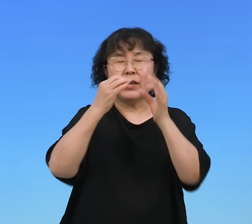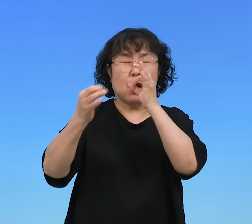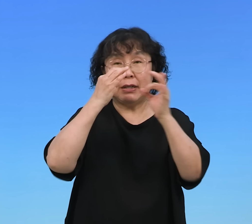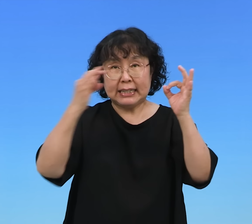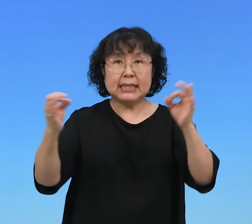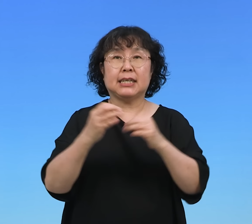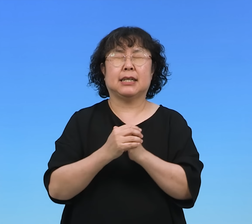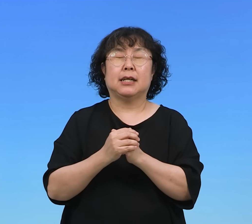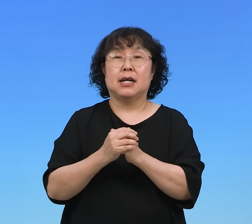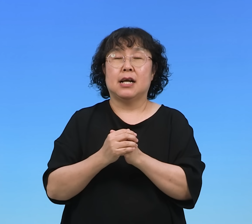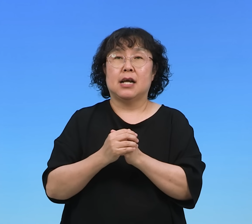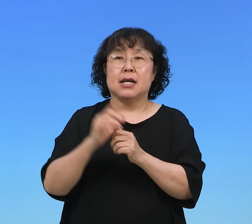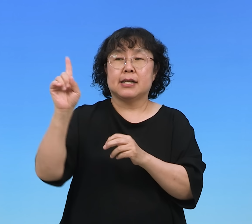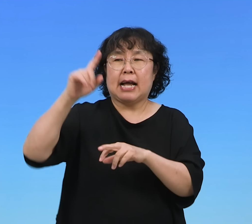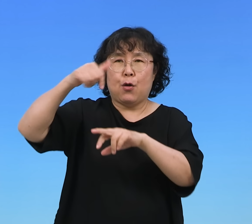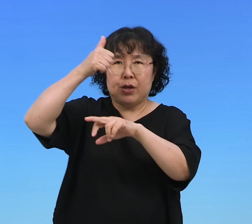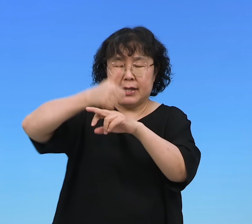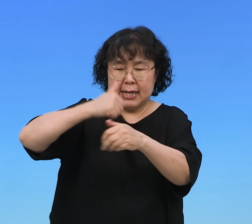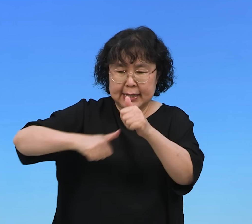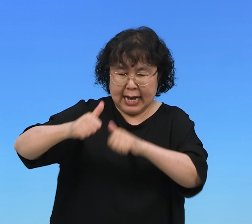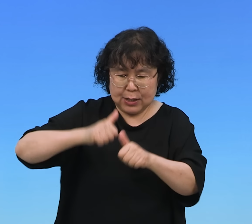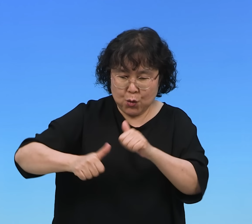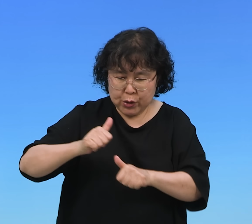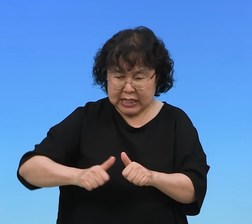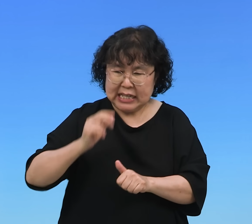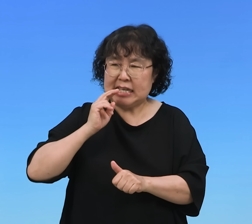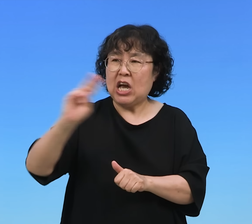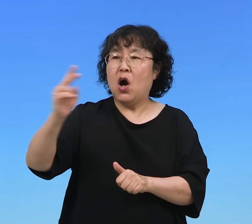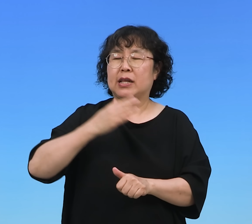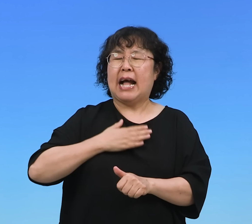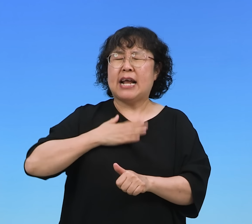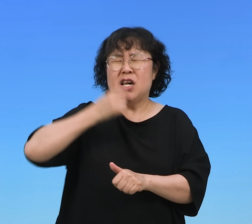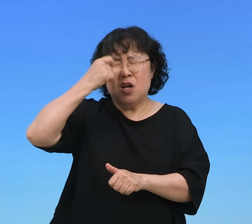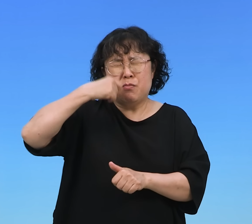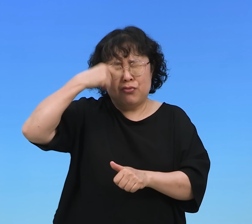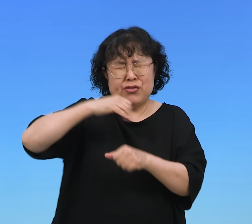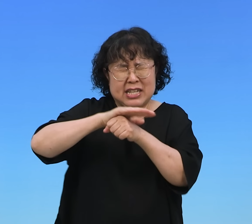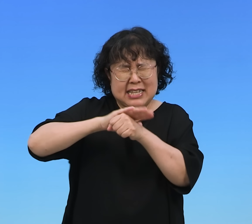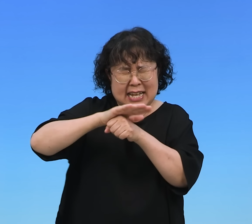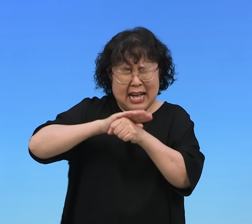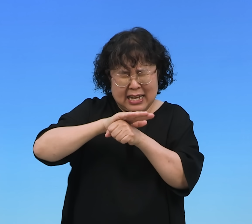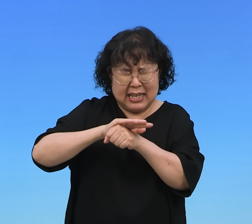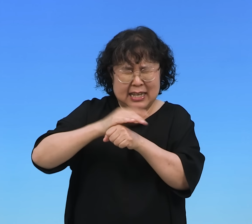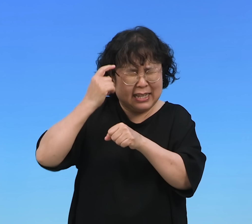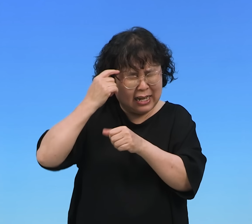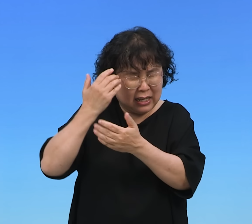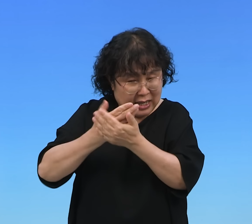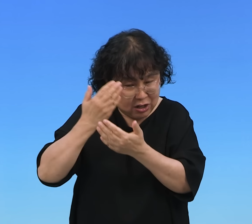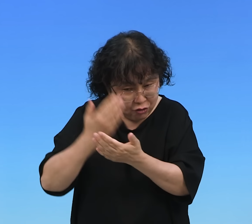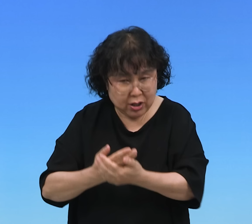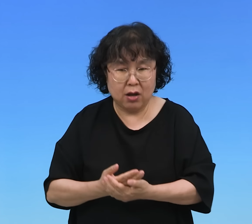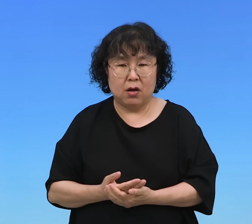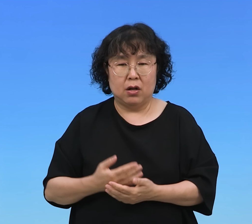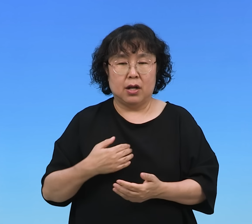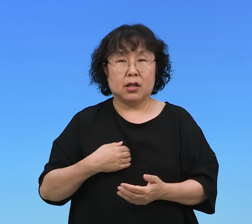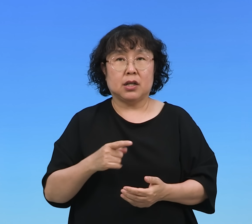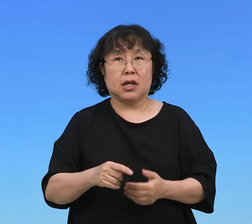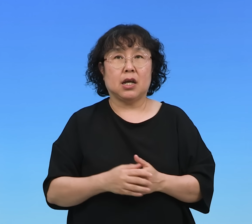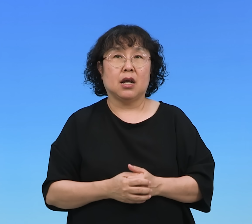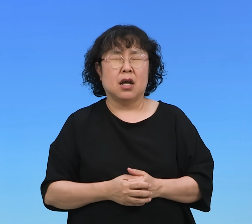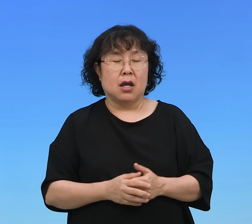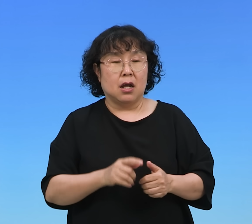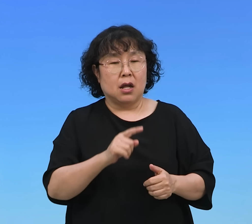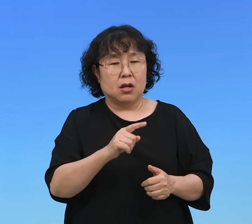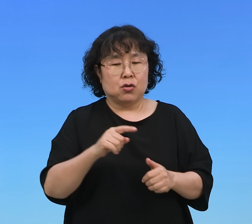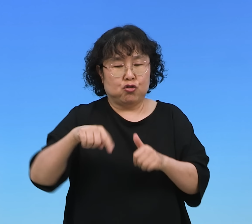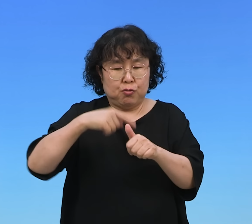외쳐 이르되 다윗의 자손이여 나를 불쌍히 여기소서 그랬더니 주변 사람들이 방해를 해요 조용히